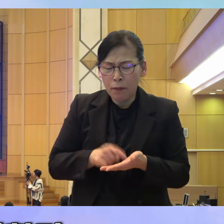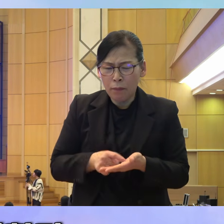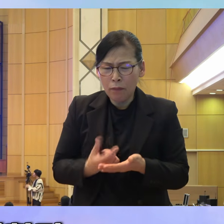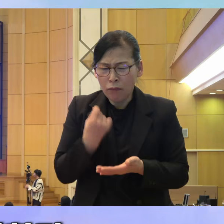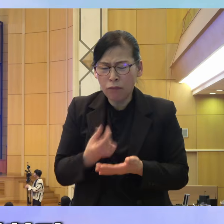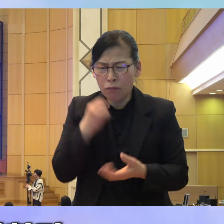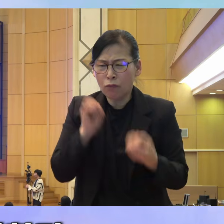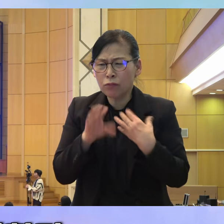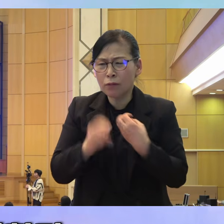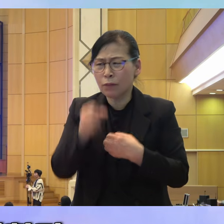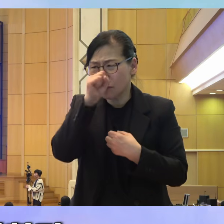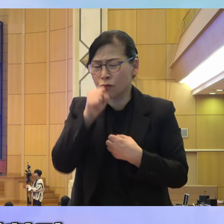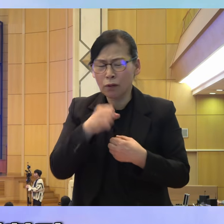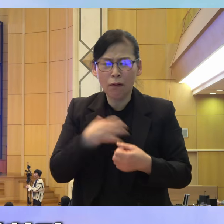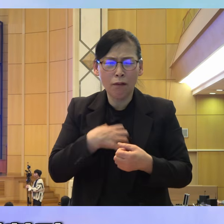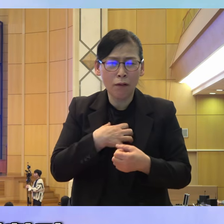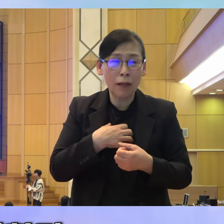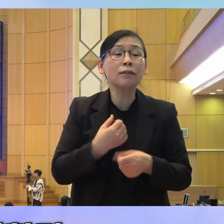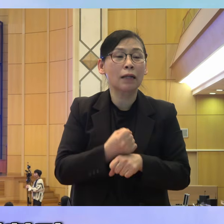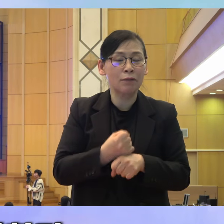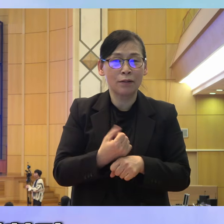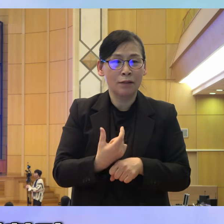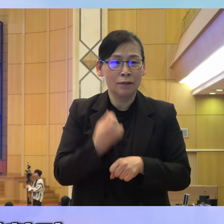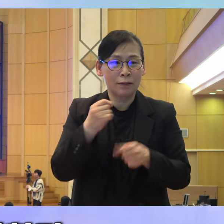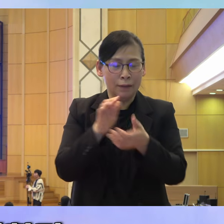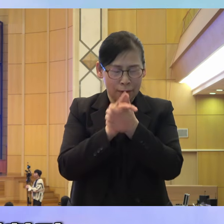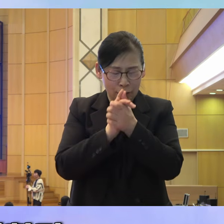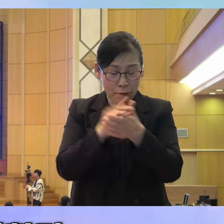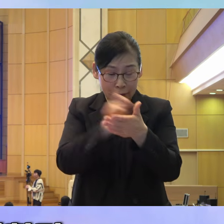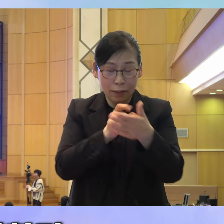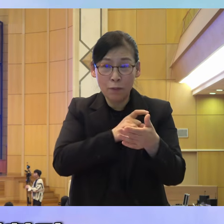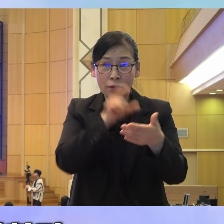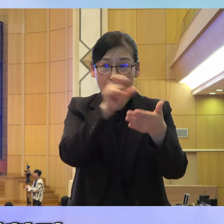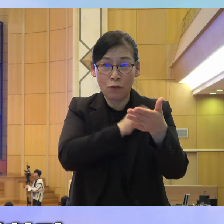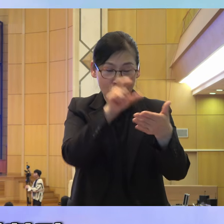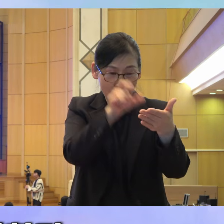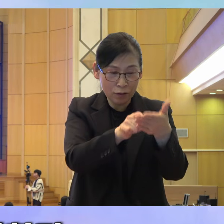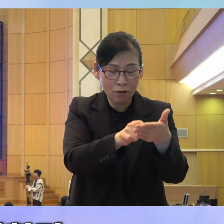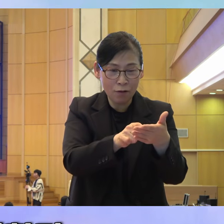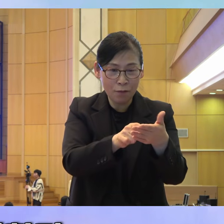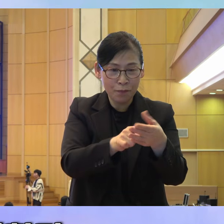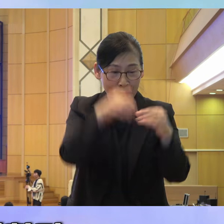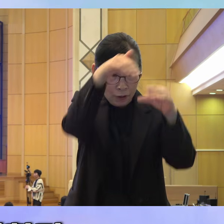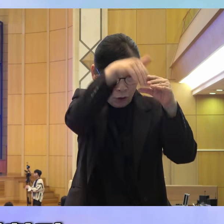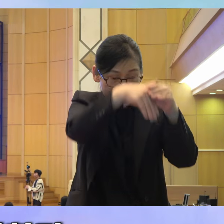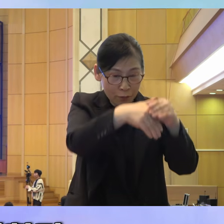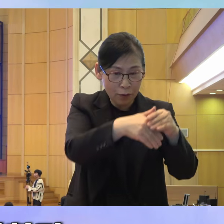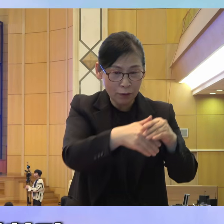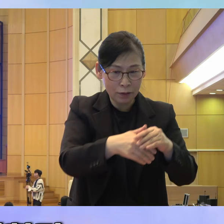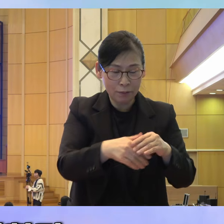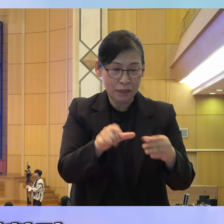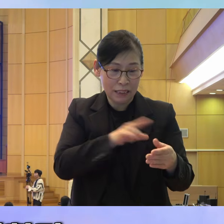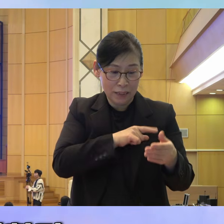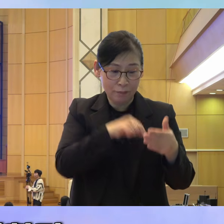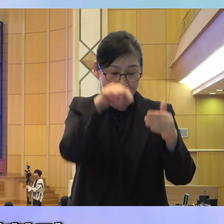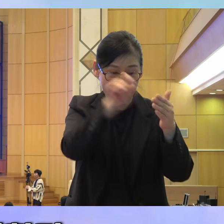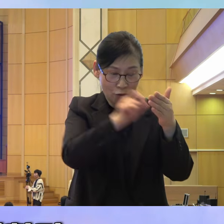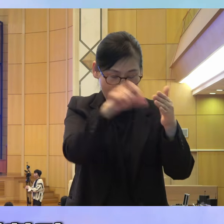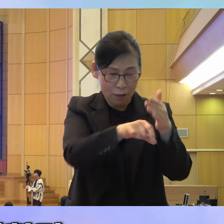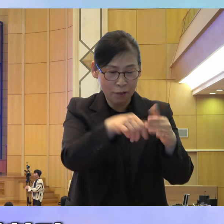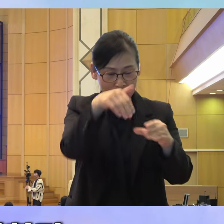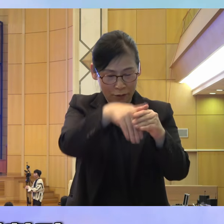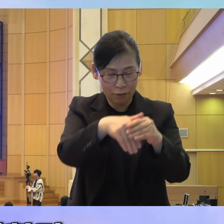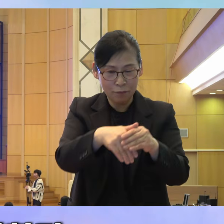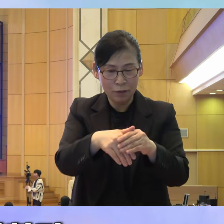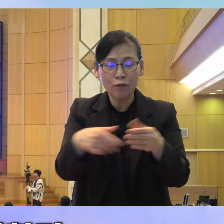해주세요. 그러실 분들은 거기다가 기도 제목을 적어서 그리고 좀 이름을 적어서 그럼